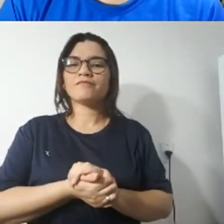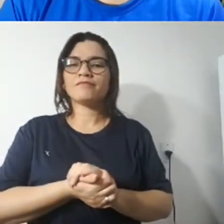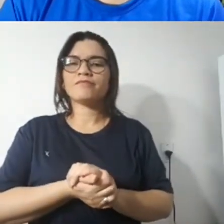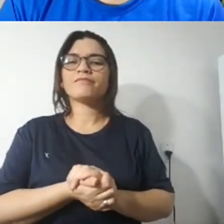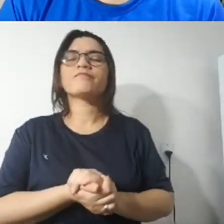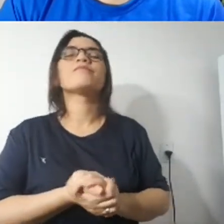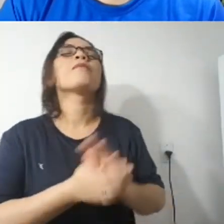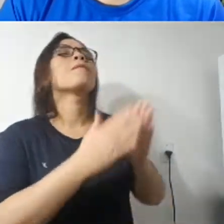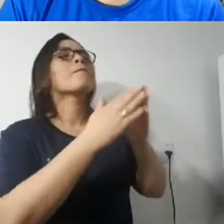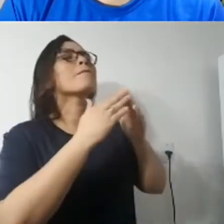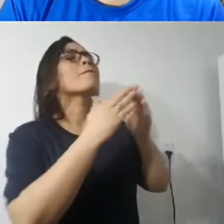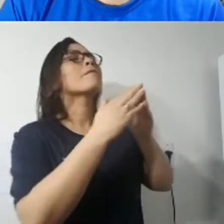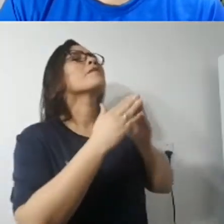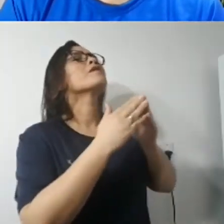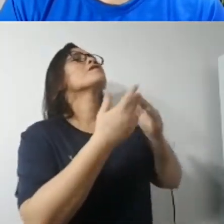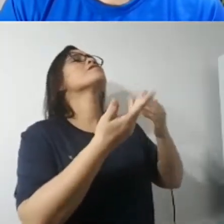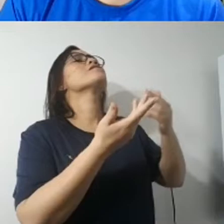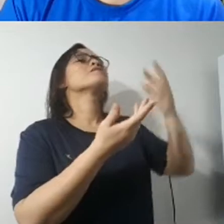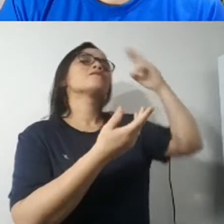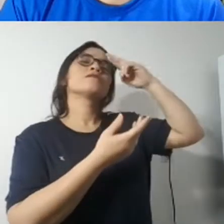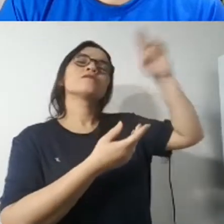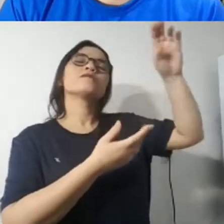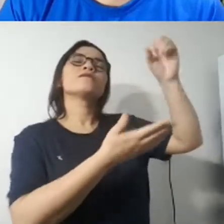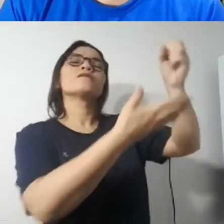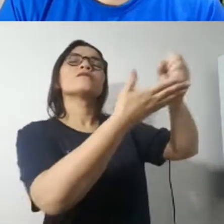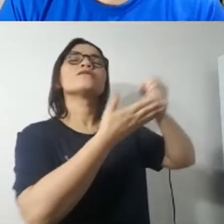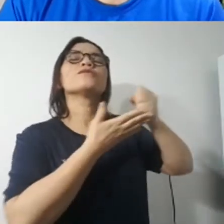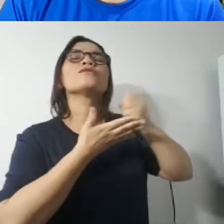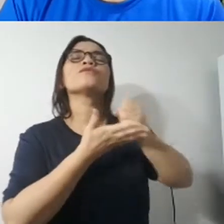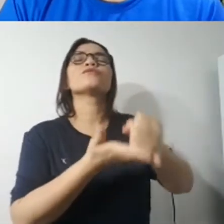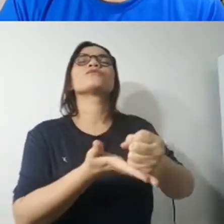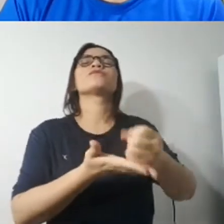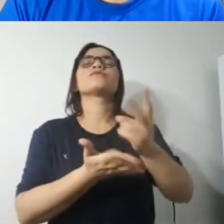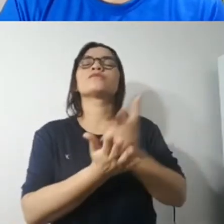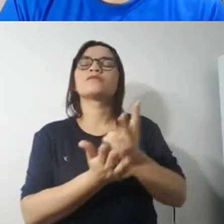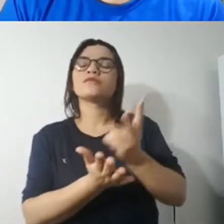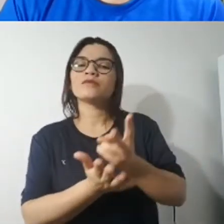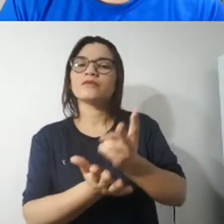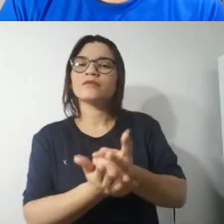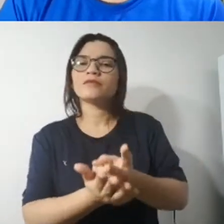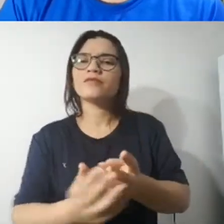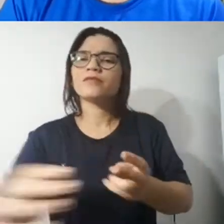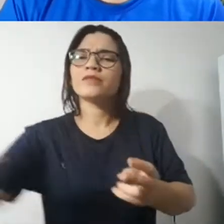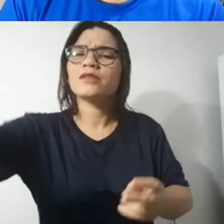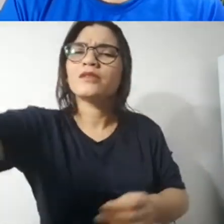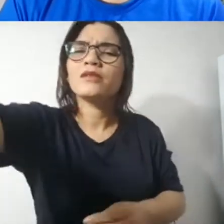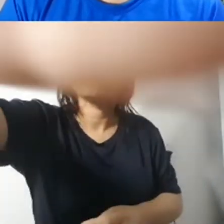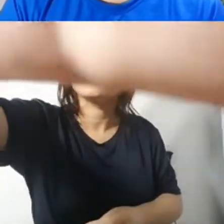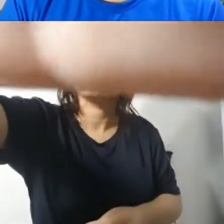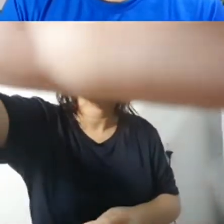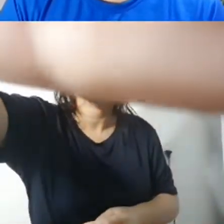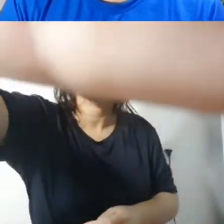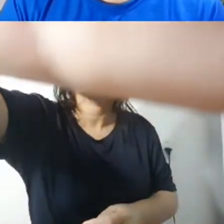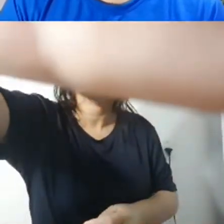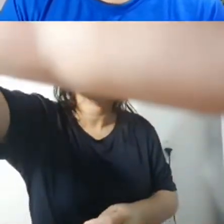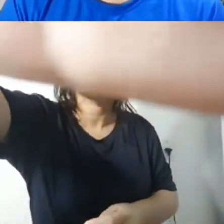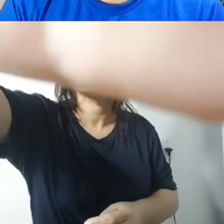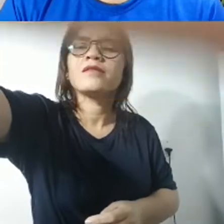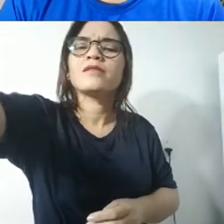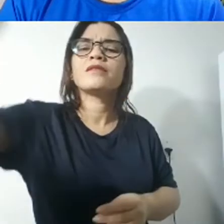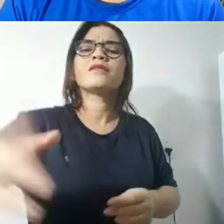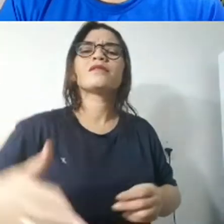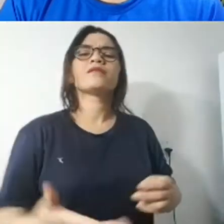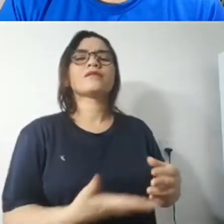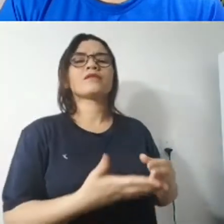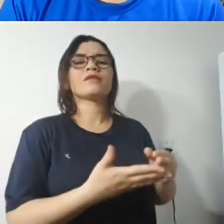nos momentos de angústia, nos lembra que o Senhor é o nosso Deus, que cuida de nós, que nos salva, que nos redime,